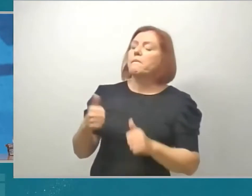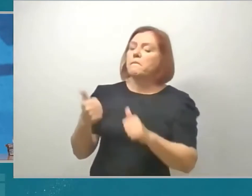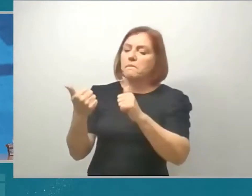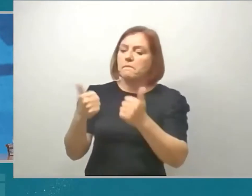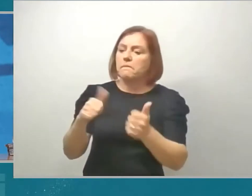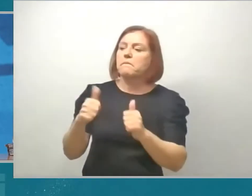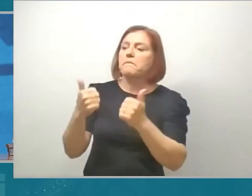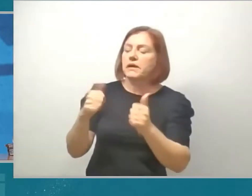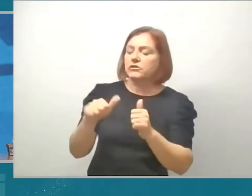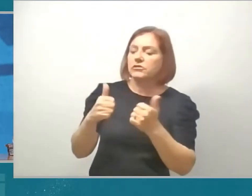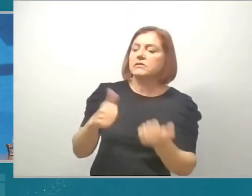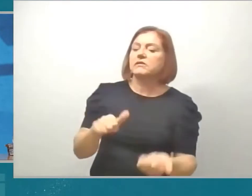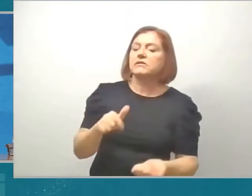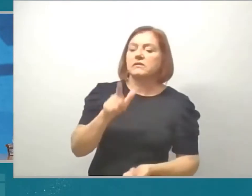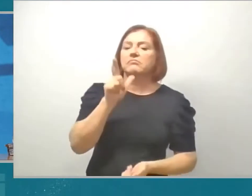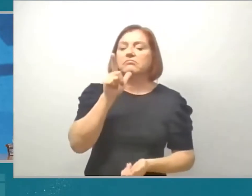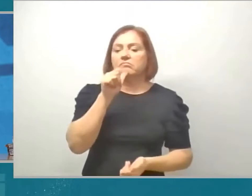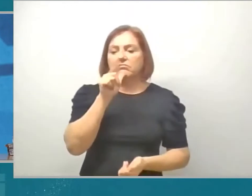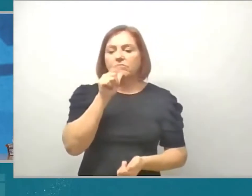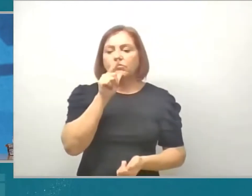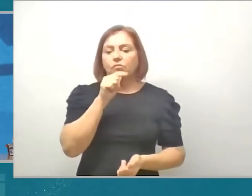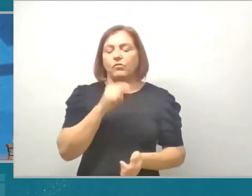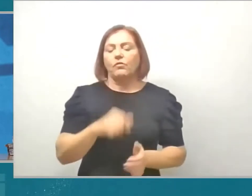Aleluia. Então aí,